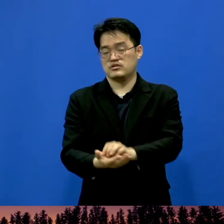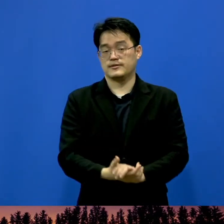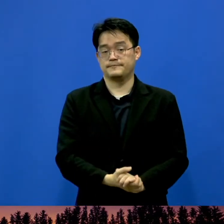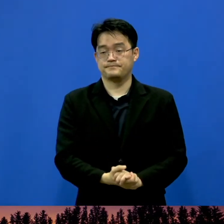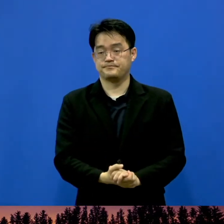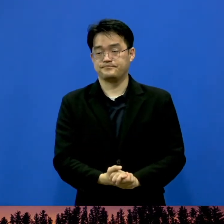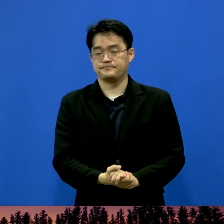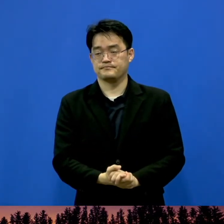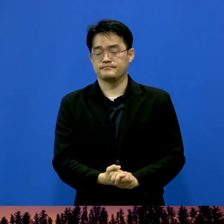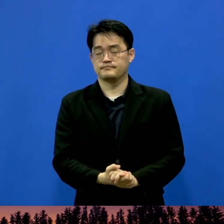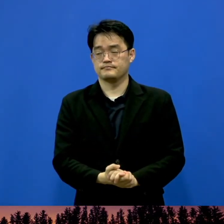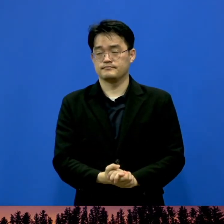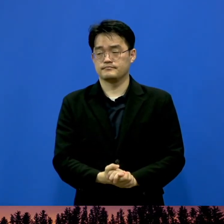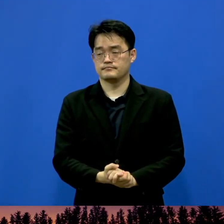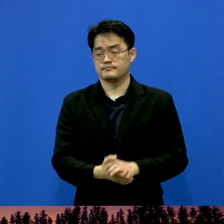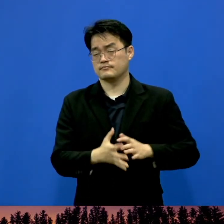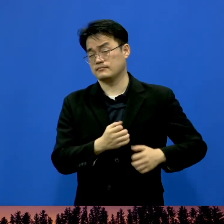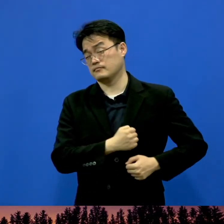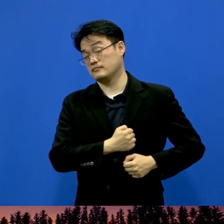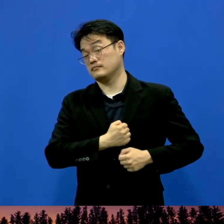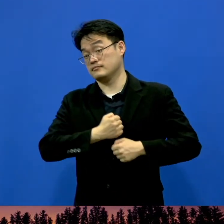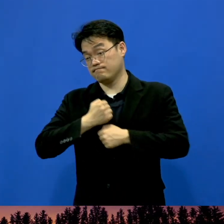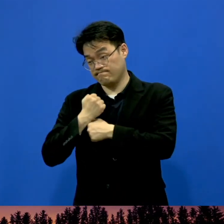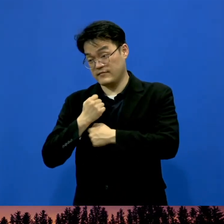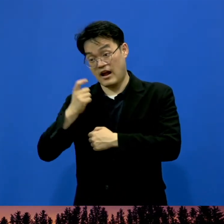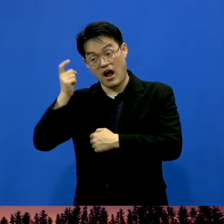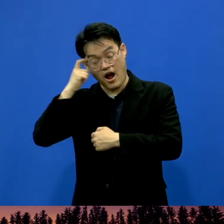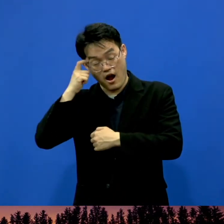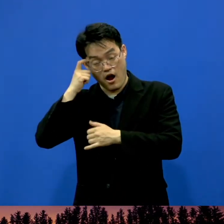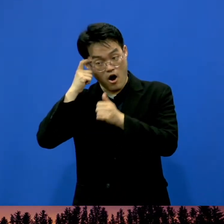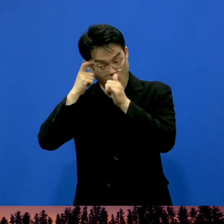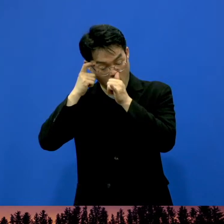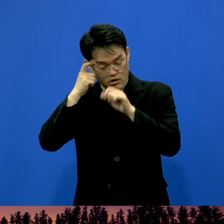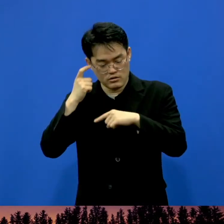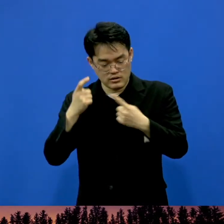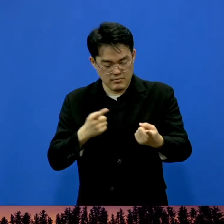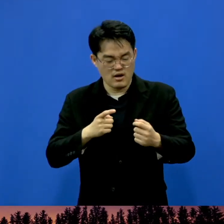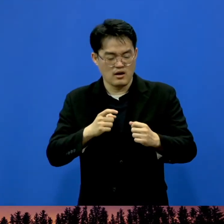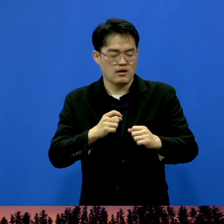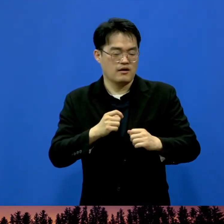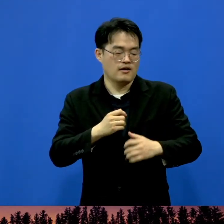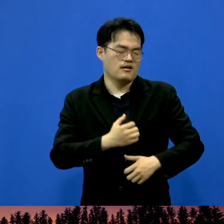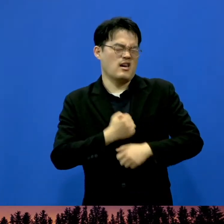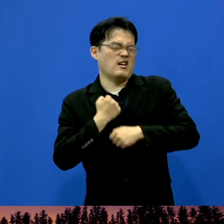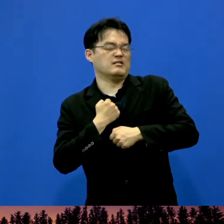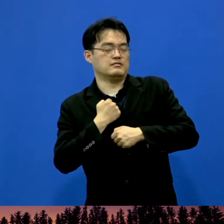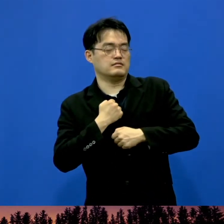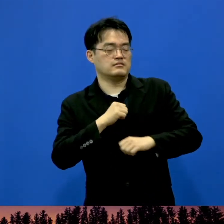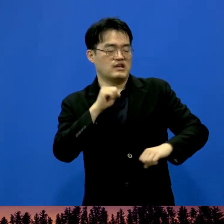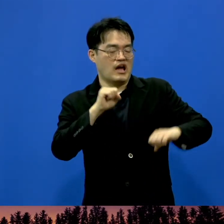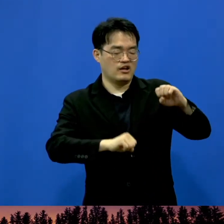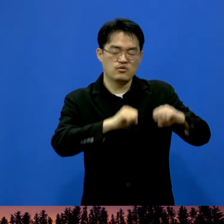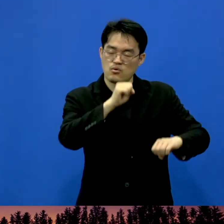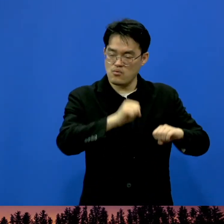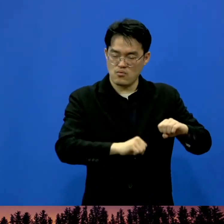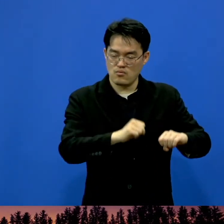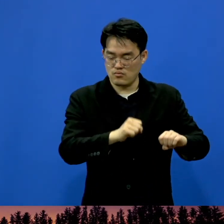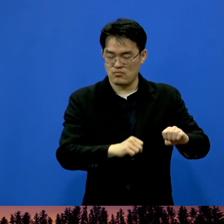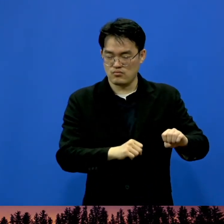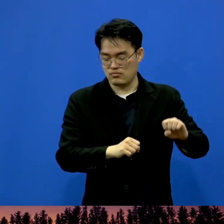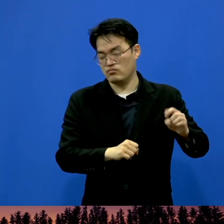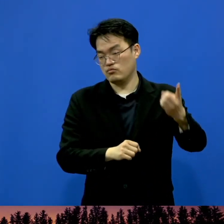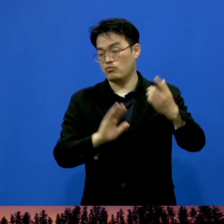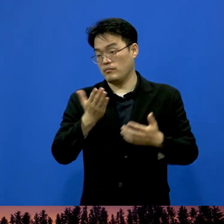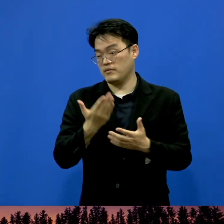이 게으른 생각이 있어서 게으른 행동이 나오는 겁니다. 이 생각이 너무 중요해요. 이렇게 행동